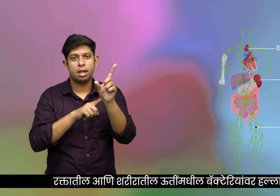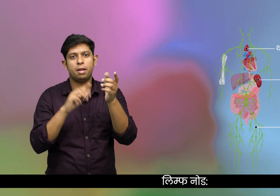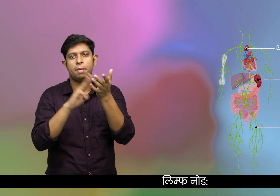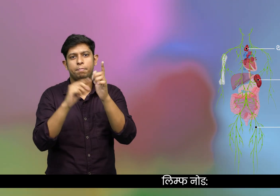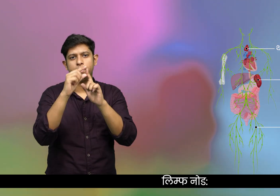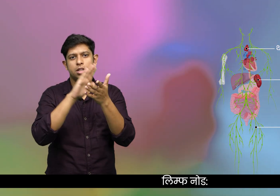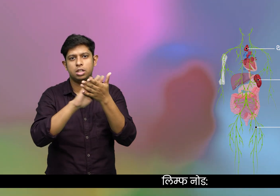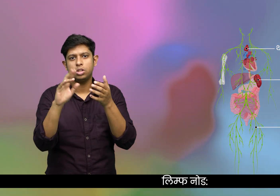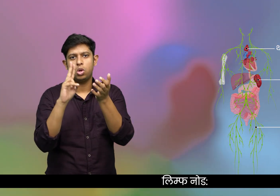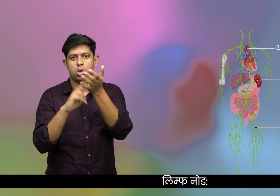लिम्फ नोड